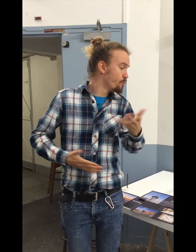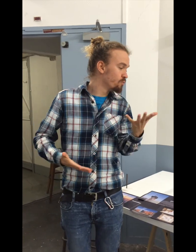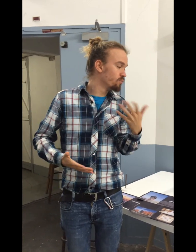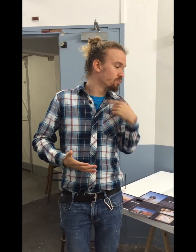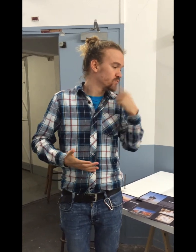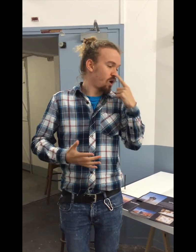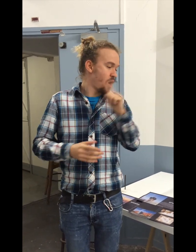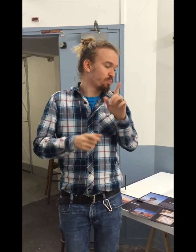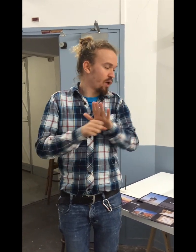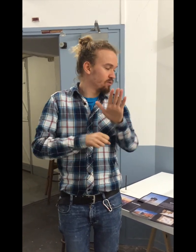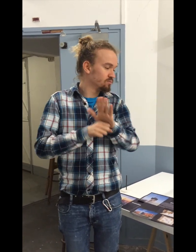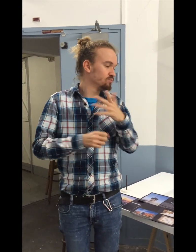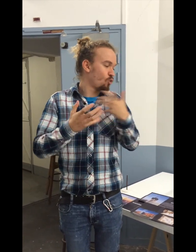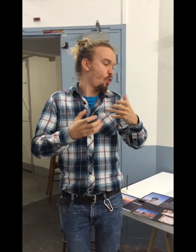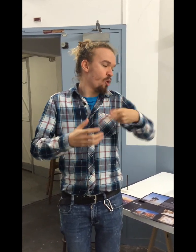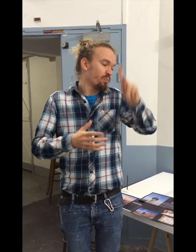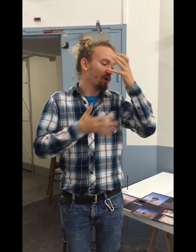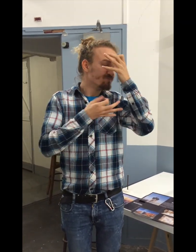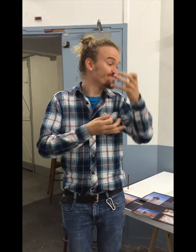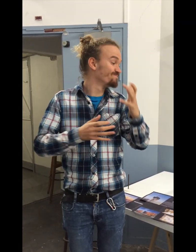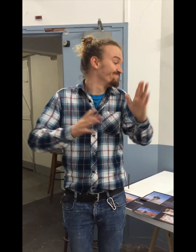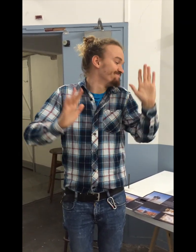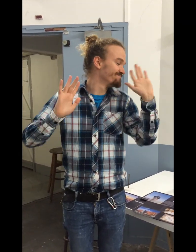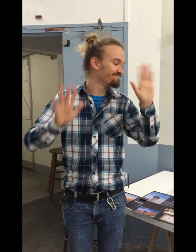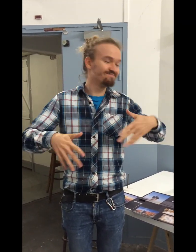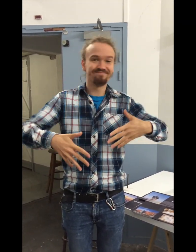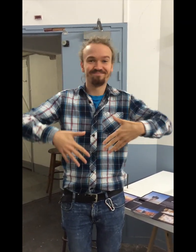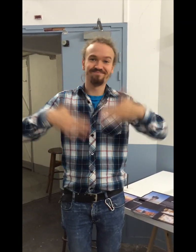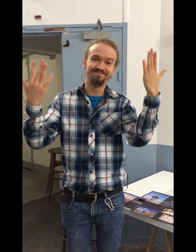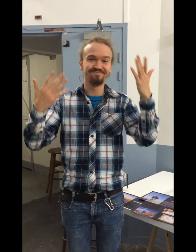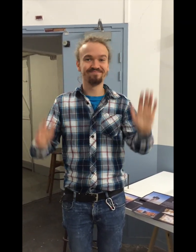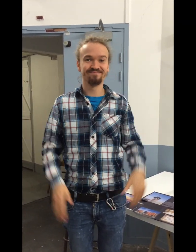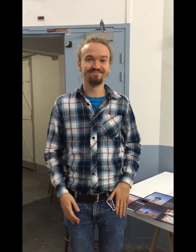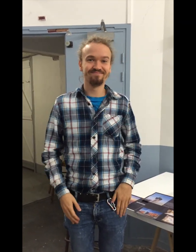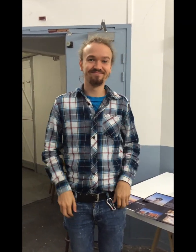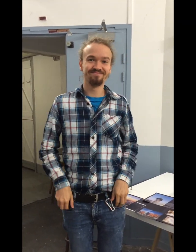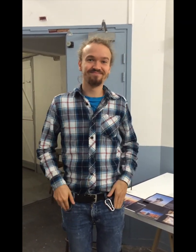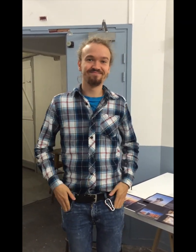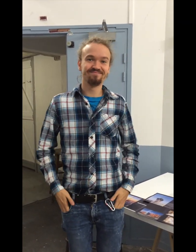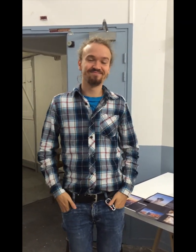tout le monde a ce ressenti-là. Bon, je passerai en face